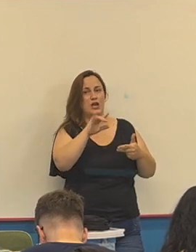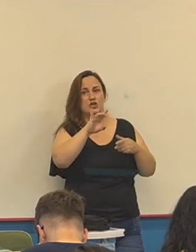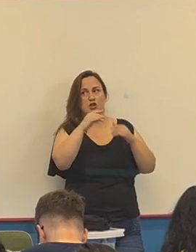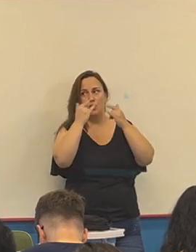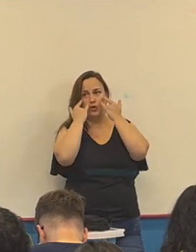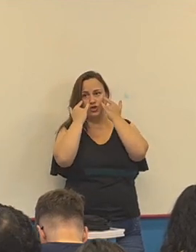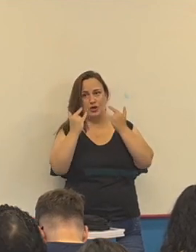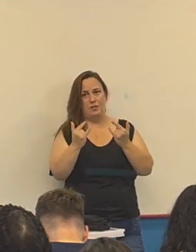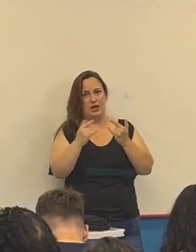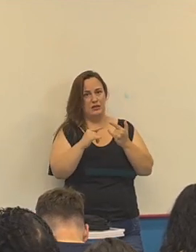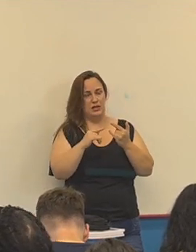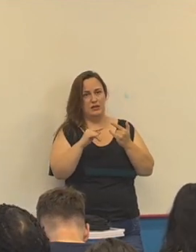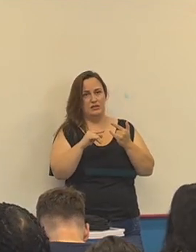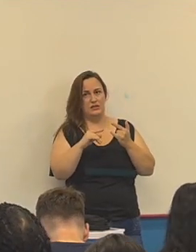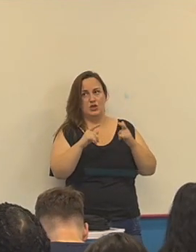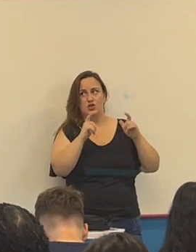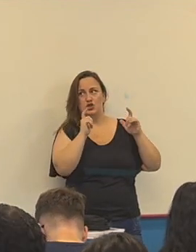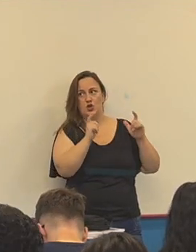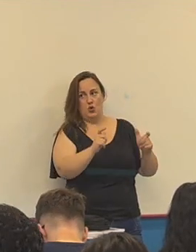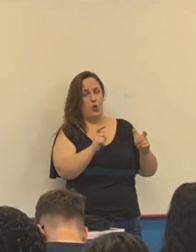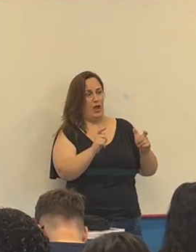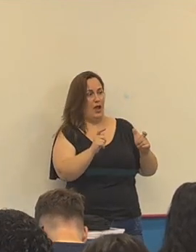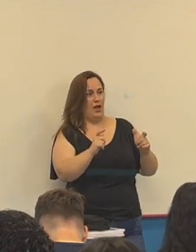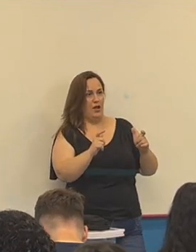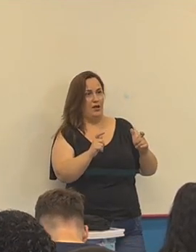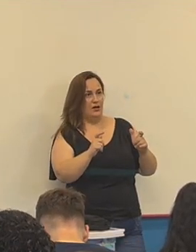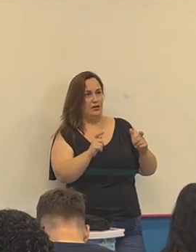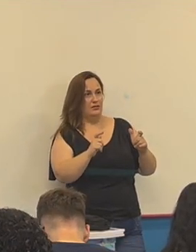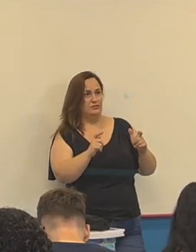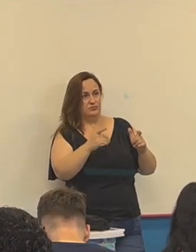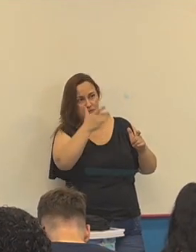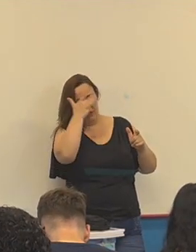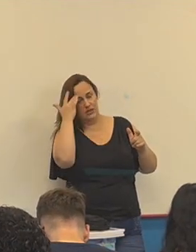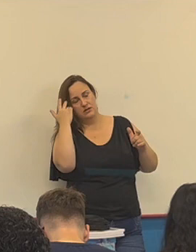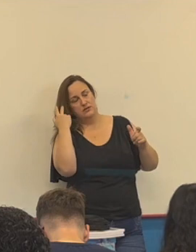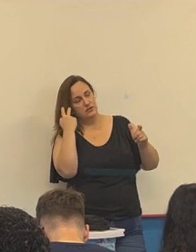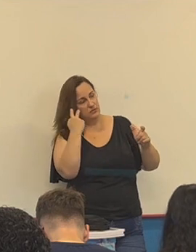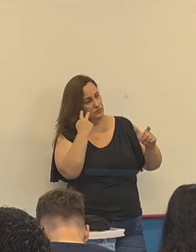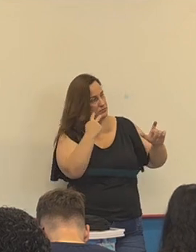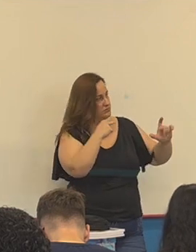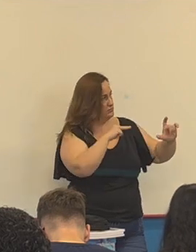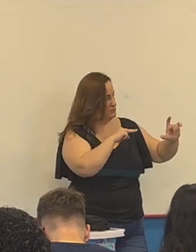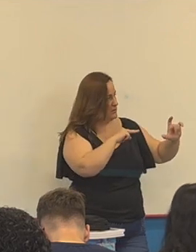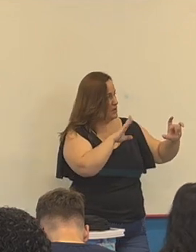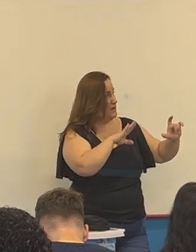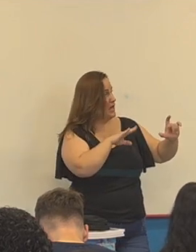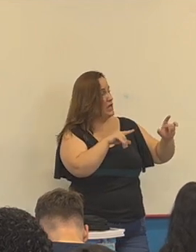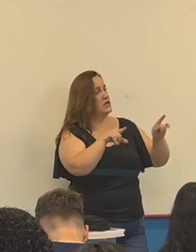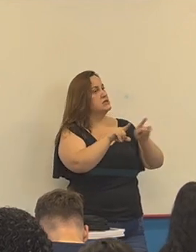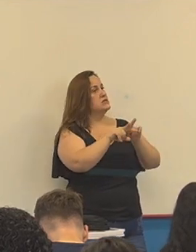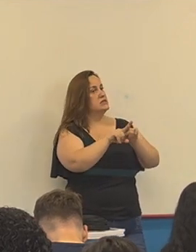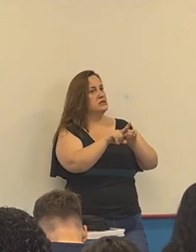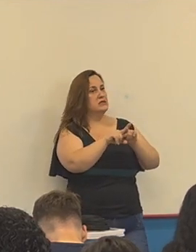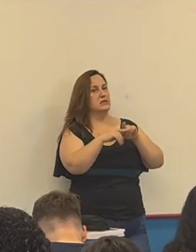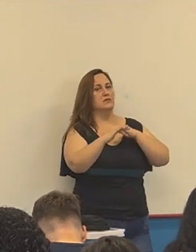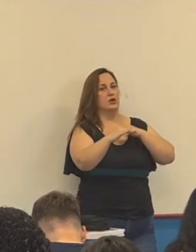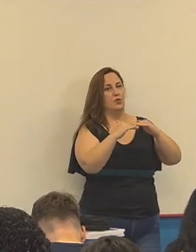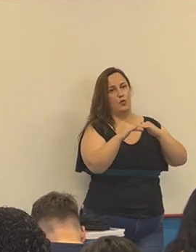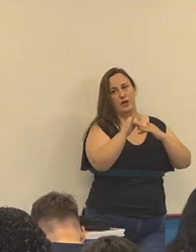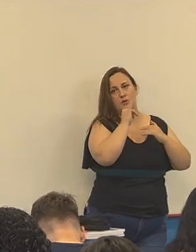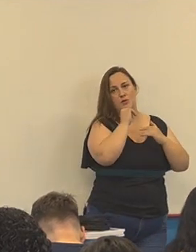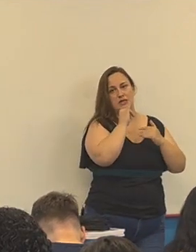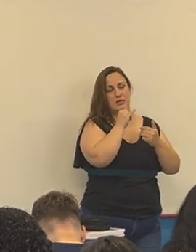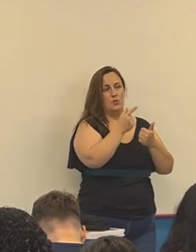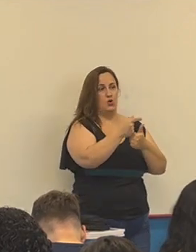chamar atenção de locais da pintura que eu quero que as pessoas olhem, mas também para criar ações de pendurar o